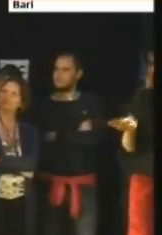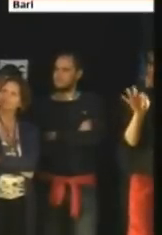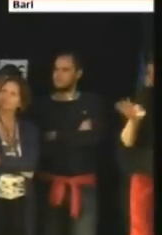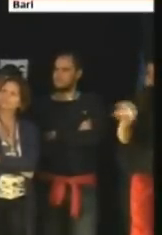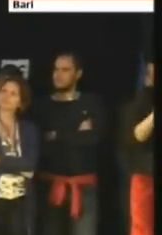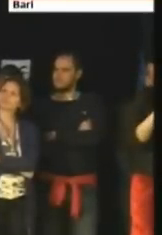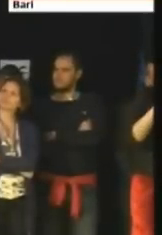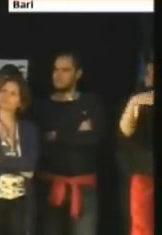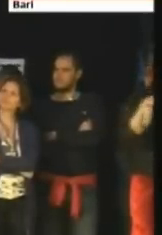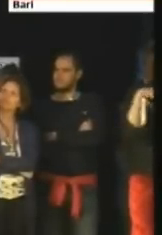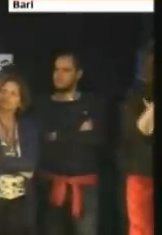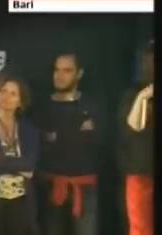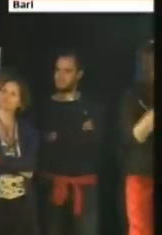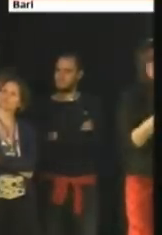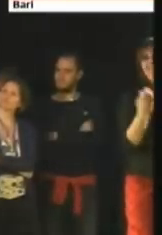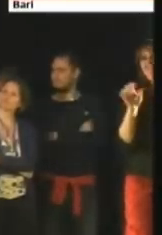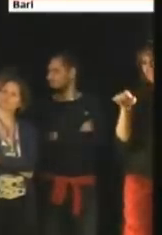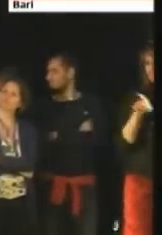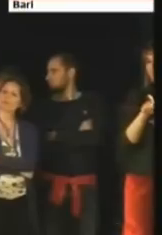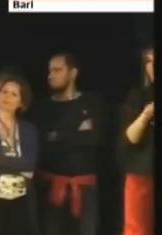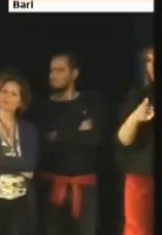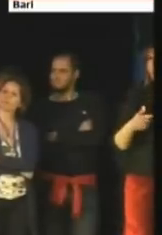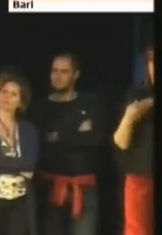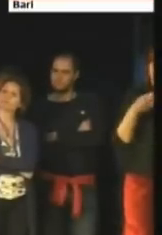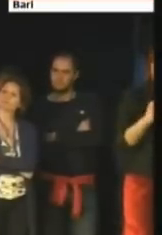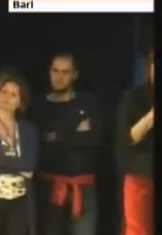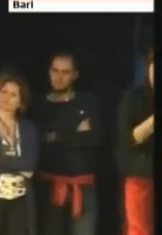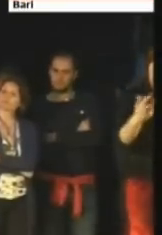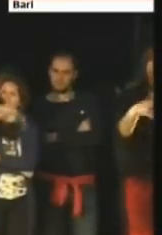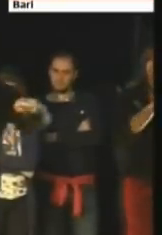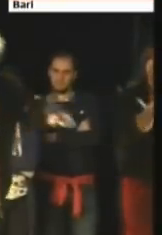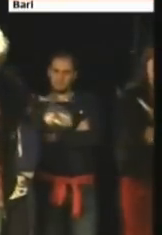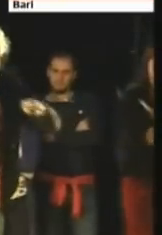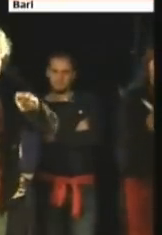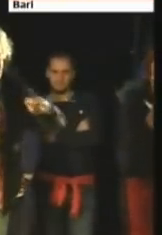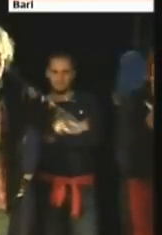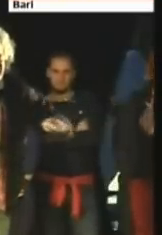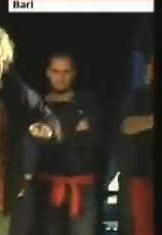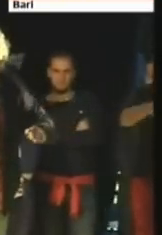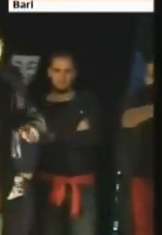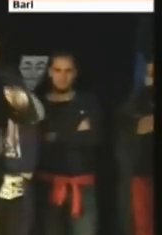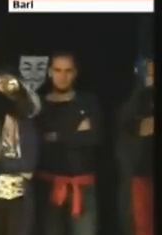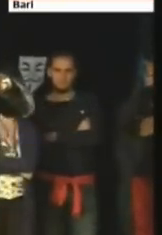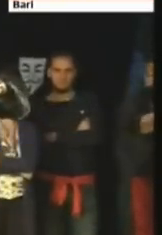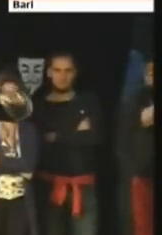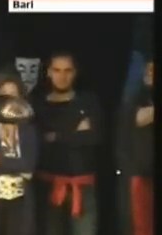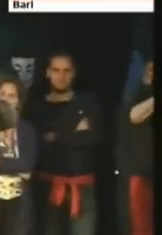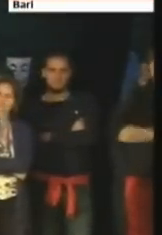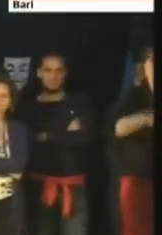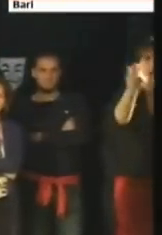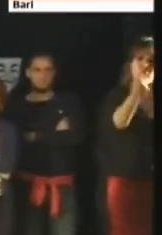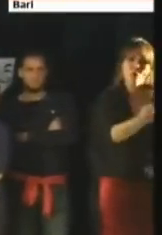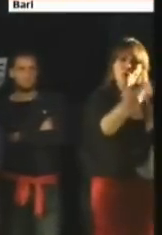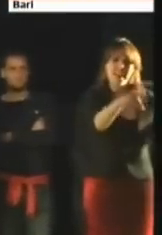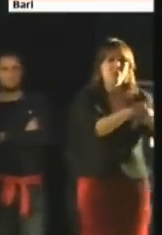non recupereranno mai. Io vado lì e faccio l'analisi. Dico, nel 2005 vi siete quotati in borsa con una fondazione. Dentro la